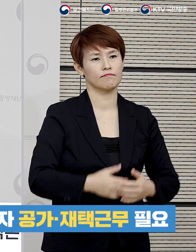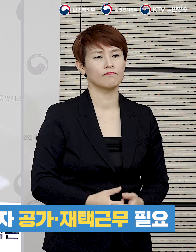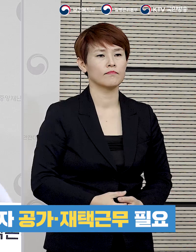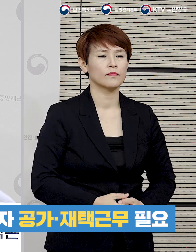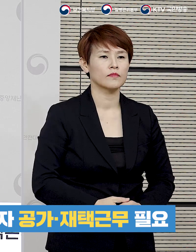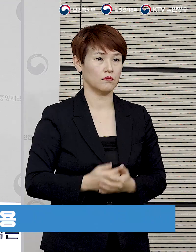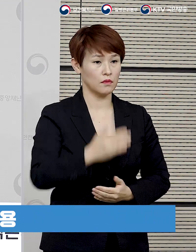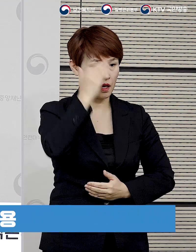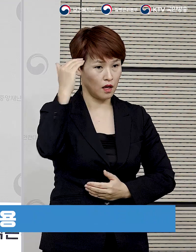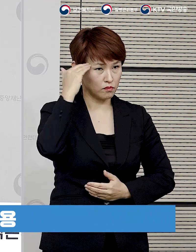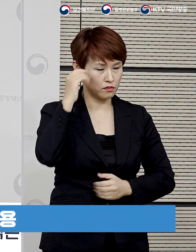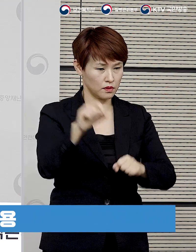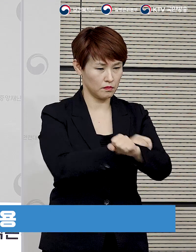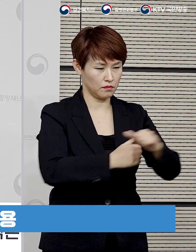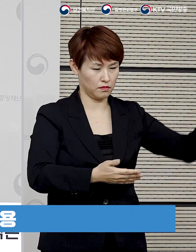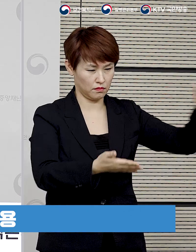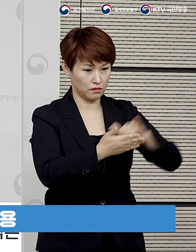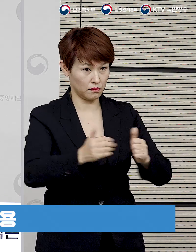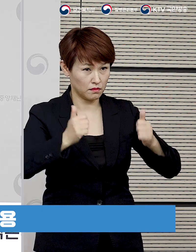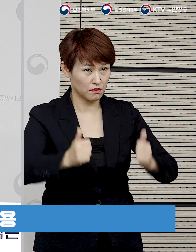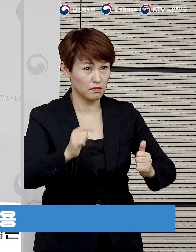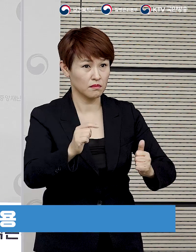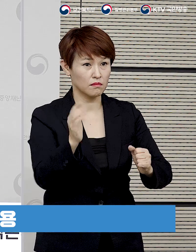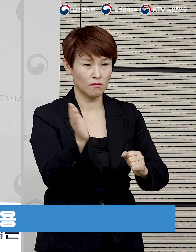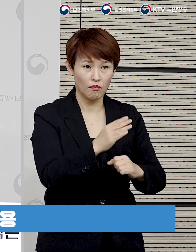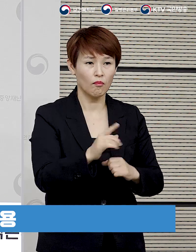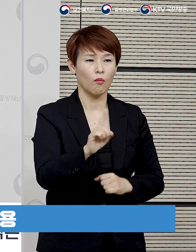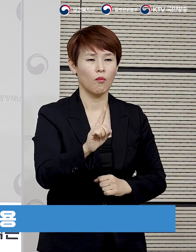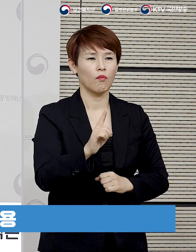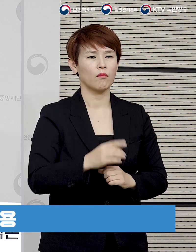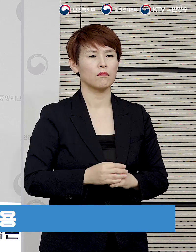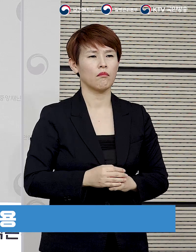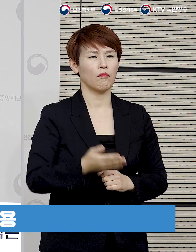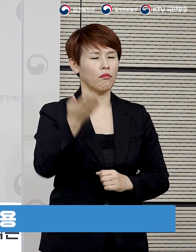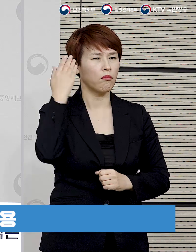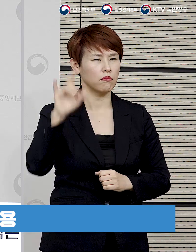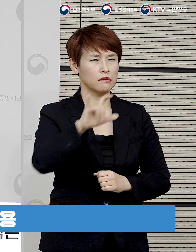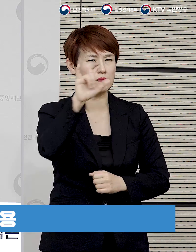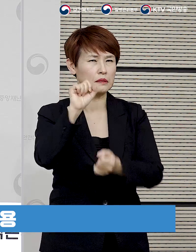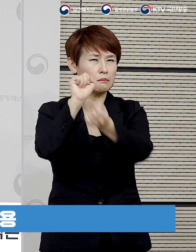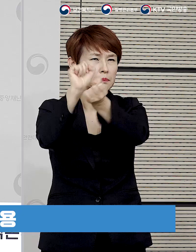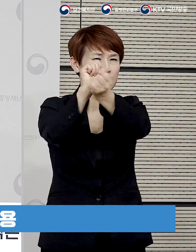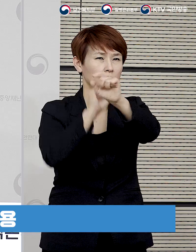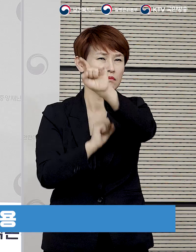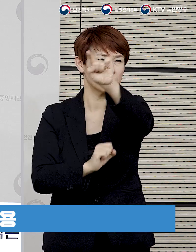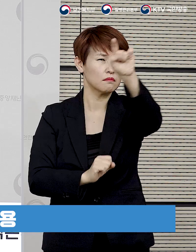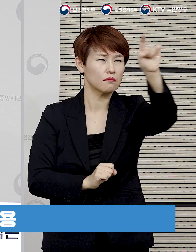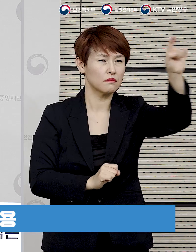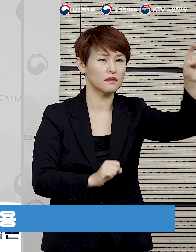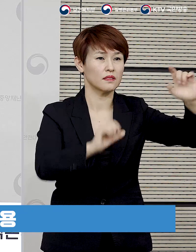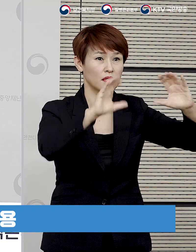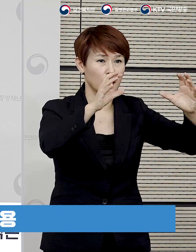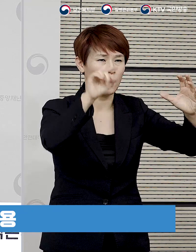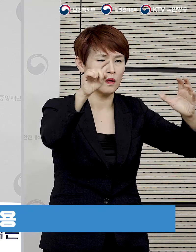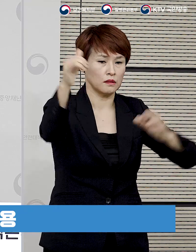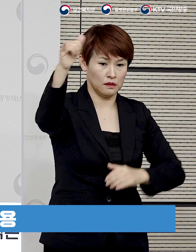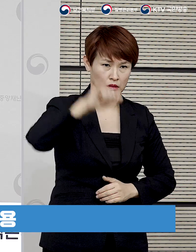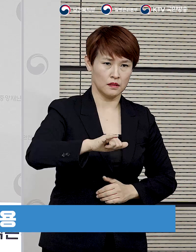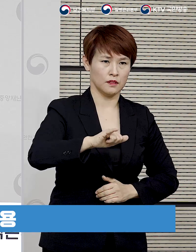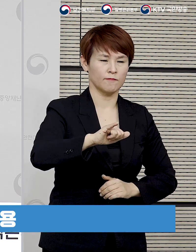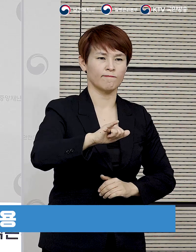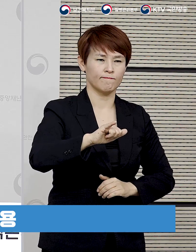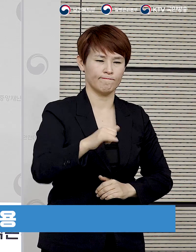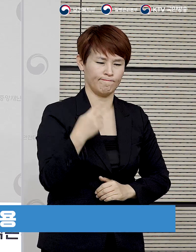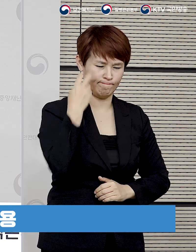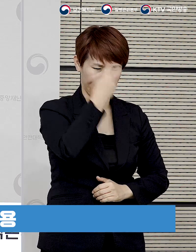주시기를 당부드립니다. 우리나라의 특별 입국 절차는 2월 12일부터 코로나 확진자가 광범위하게 발생한 국가와 지역에서